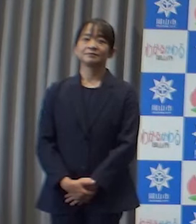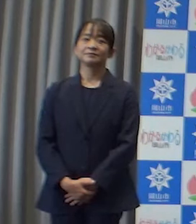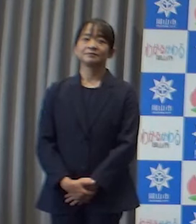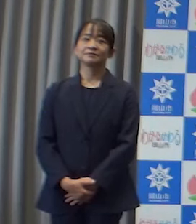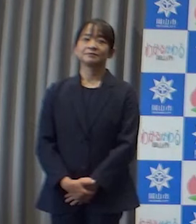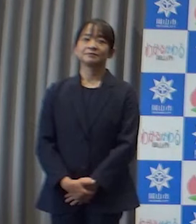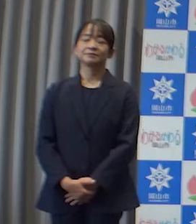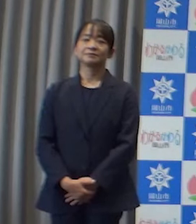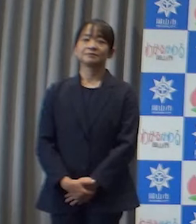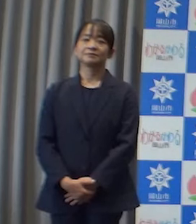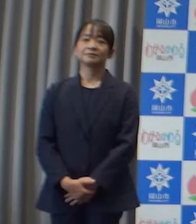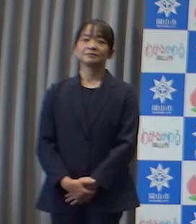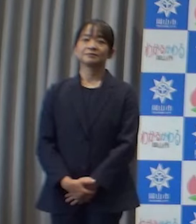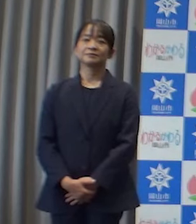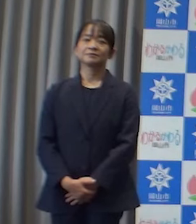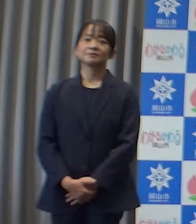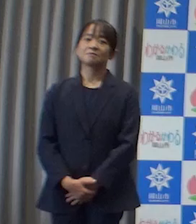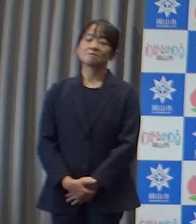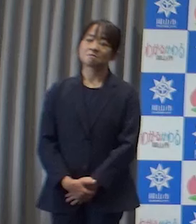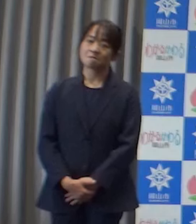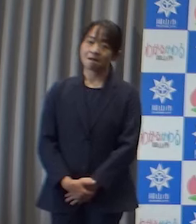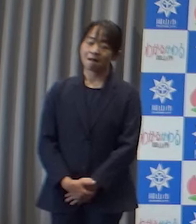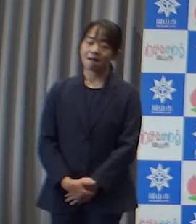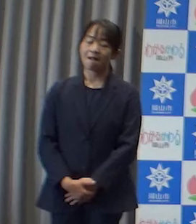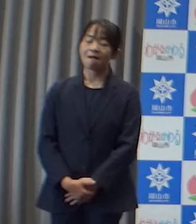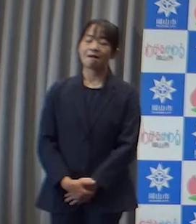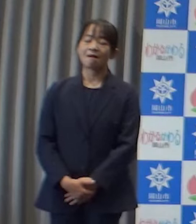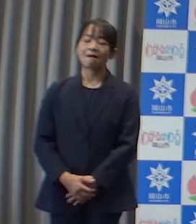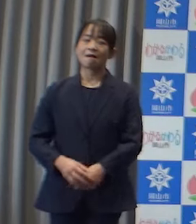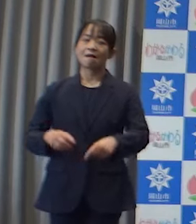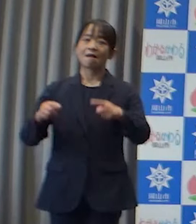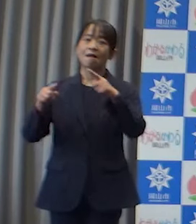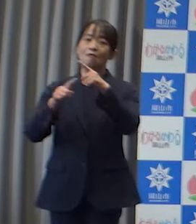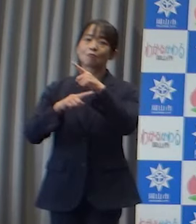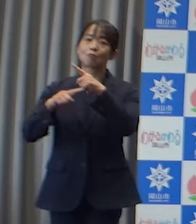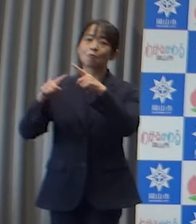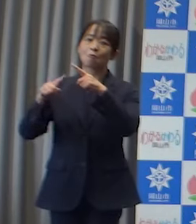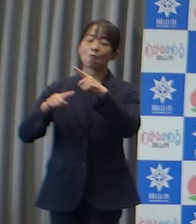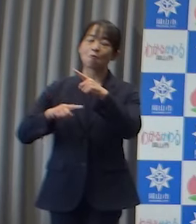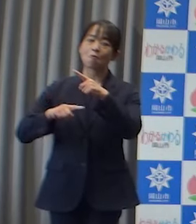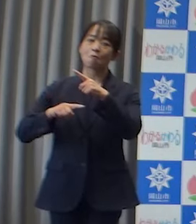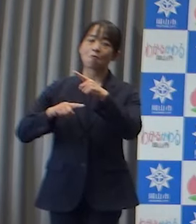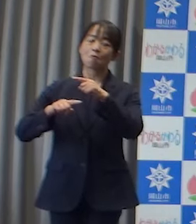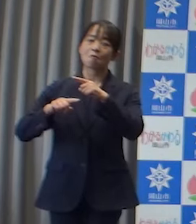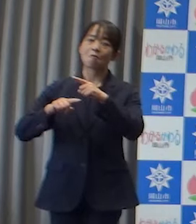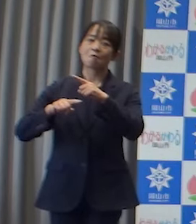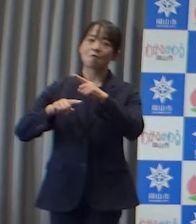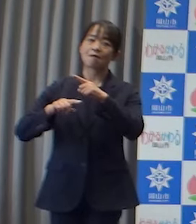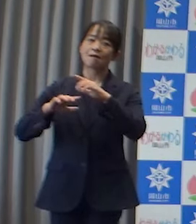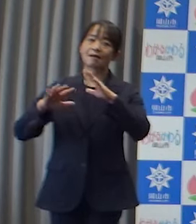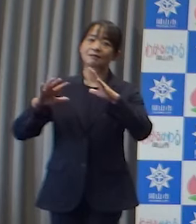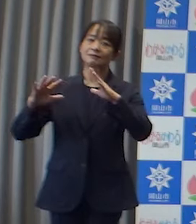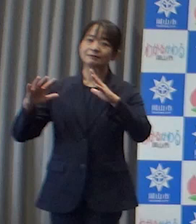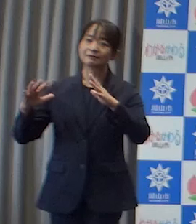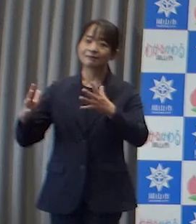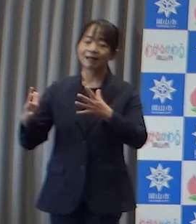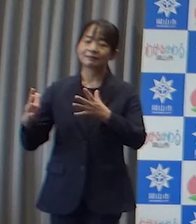まあ非公式っていうのが、まあ、今回、